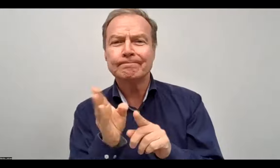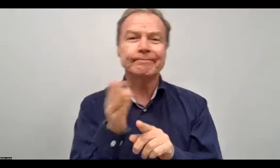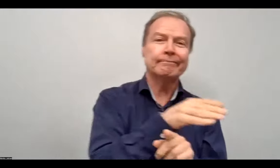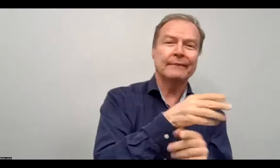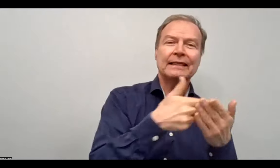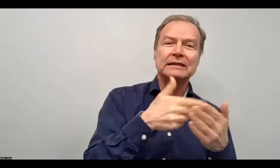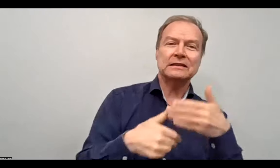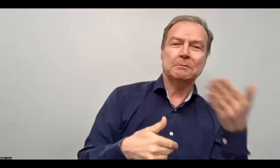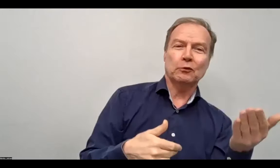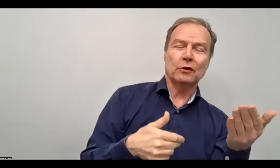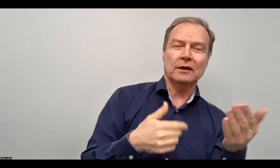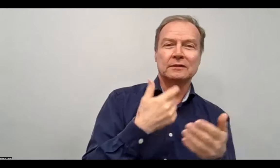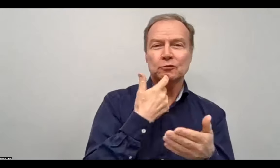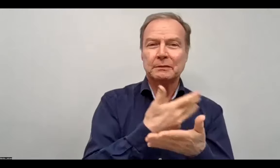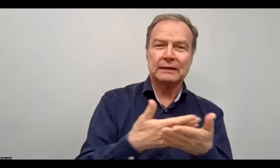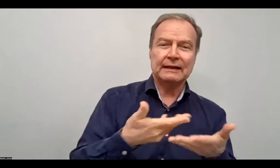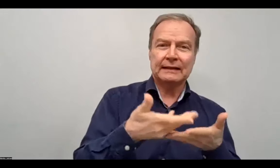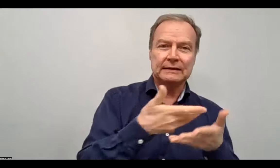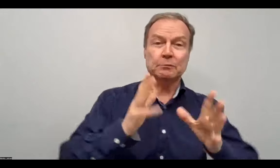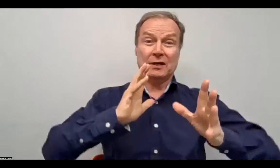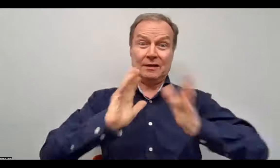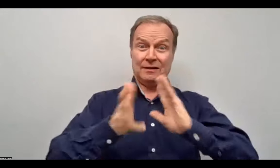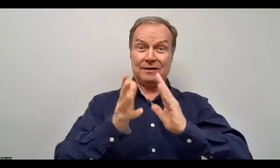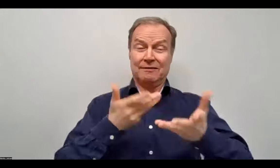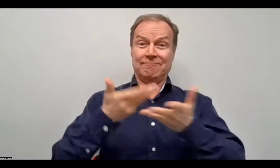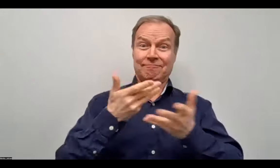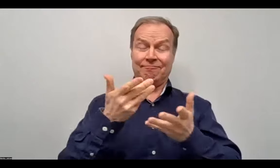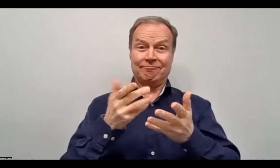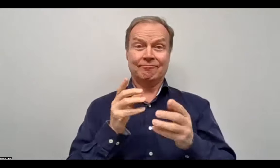ei toteudu. Eli aina joutuu miettimään, että ehkä sitten